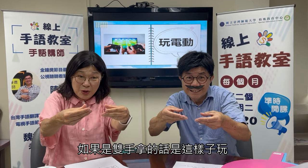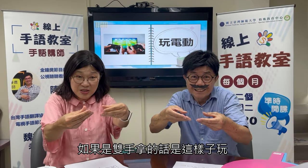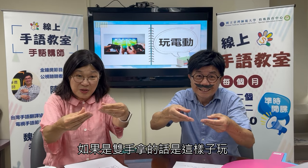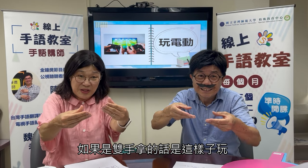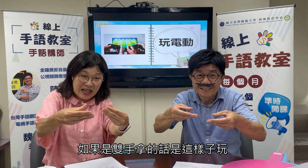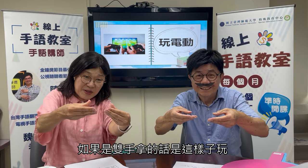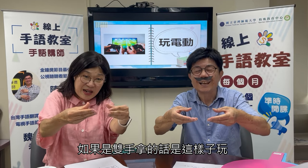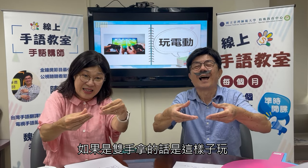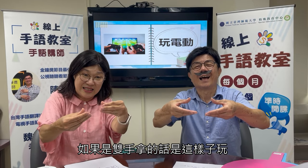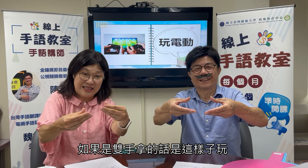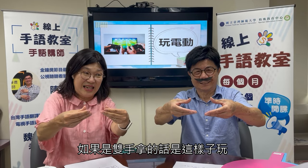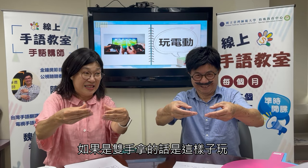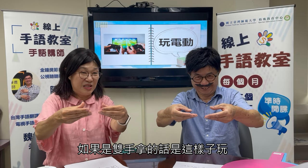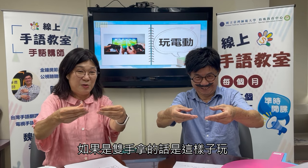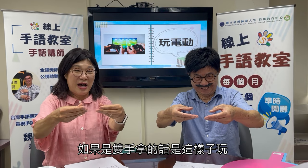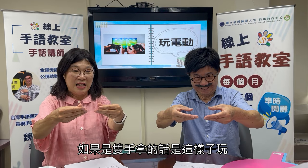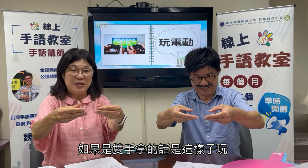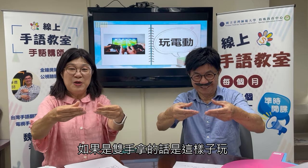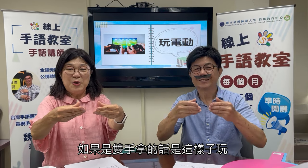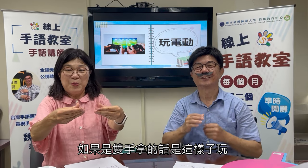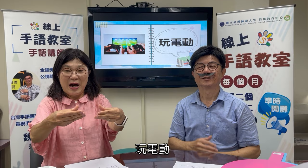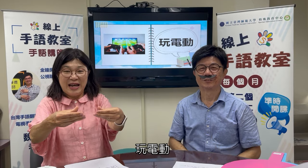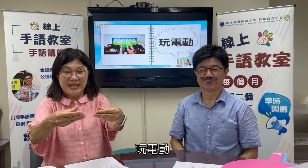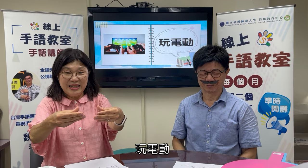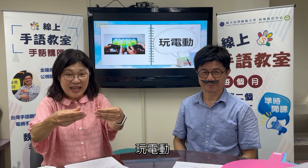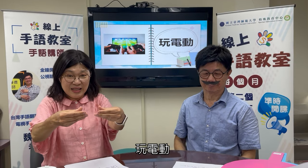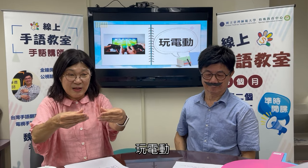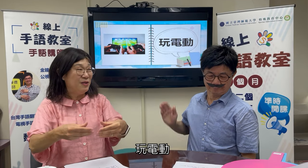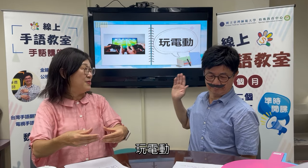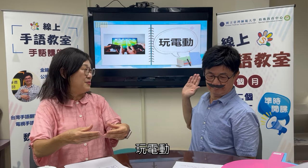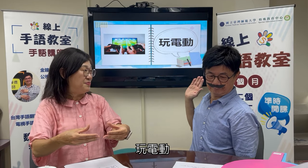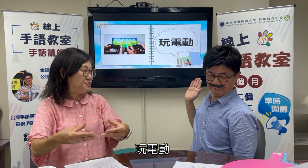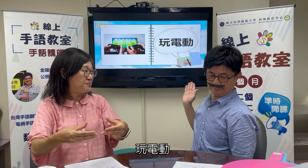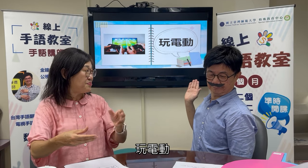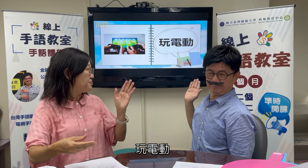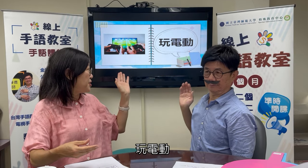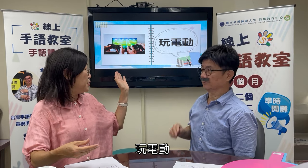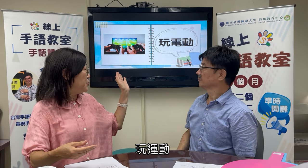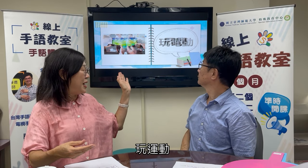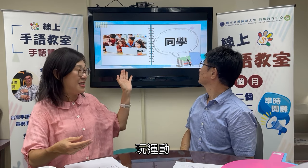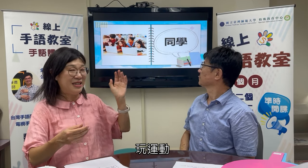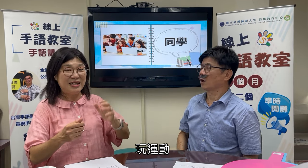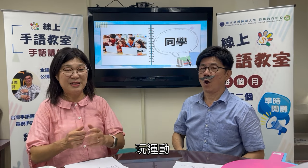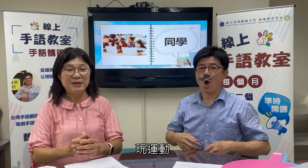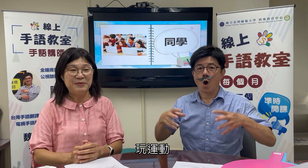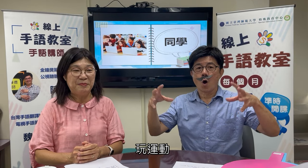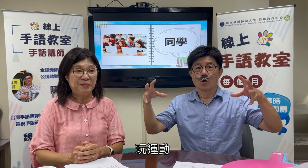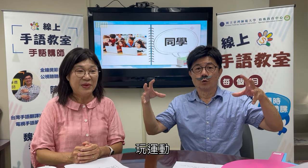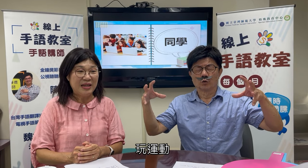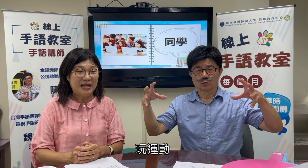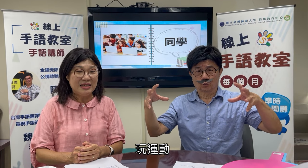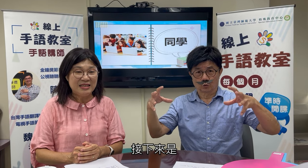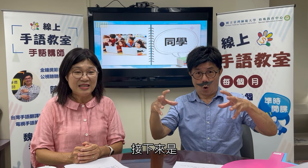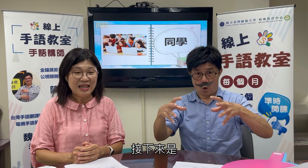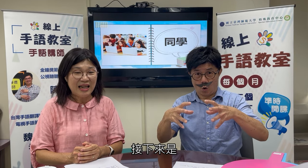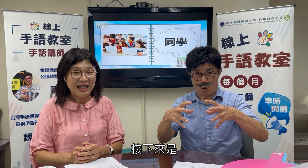手拿的话，是这样子玩。玩电动，玩电动。接下来